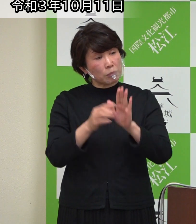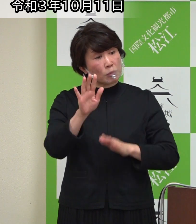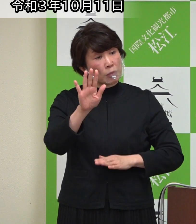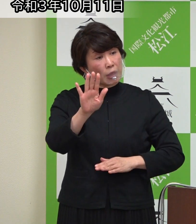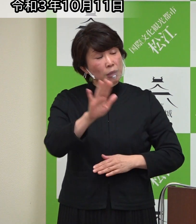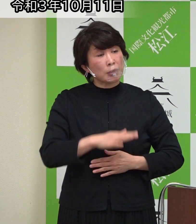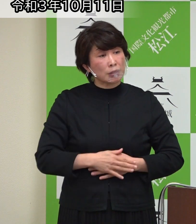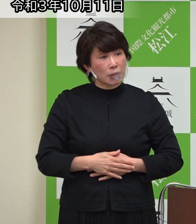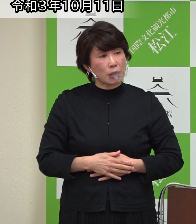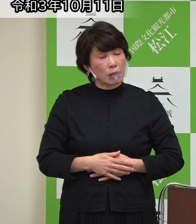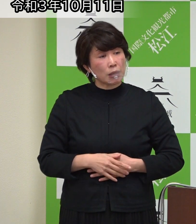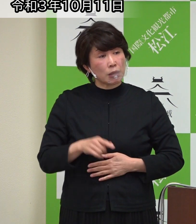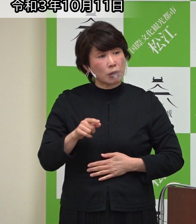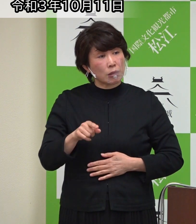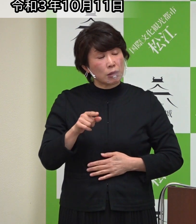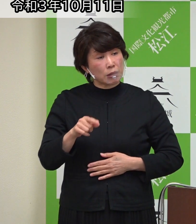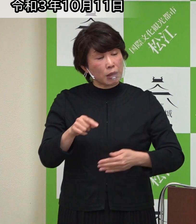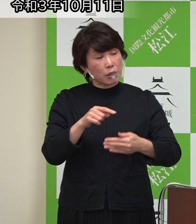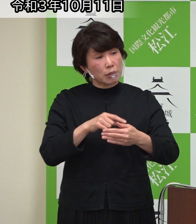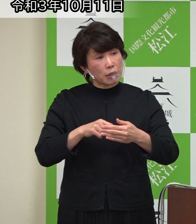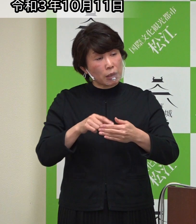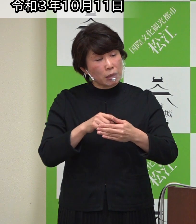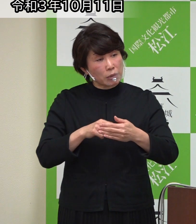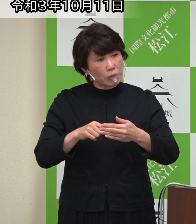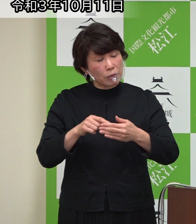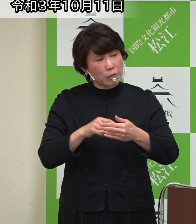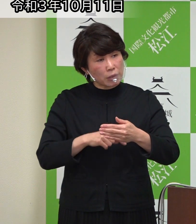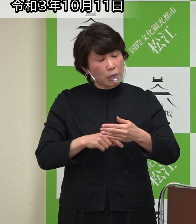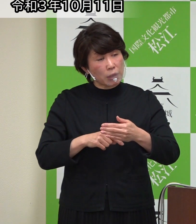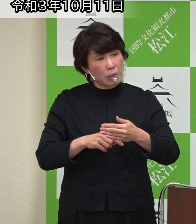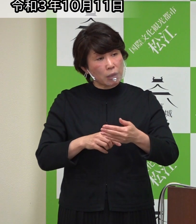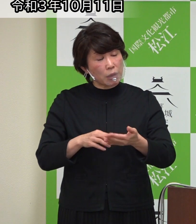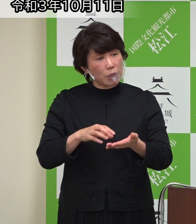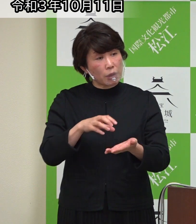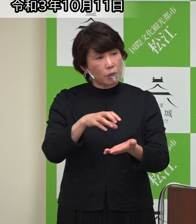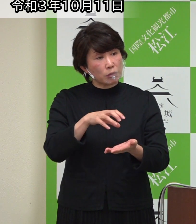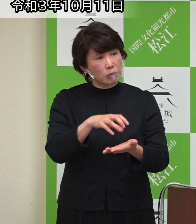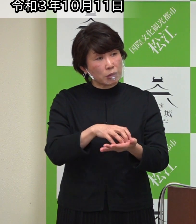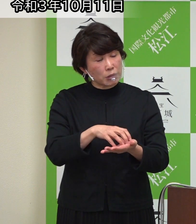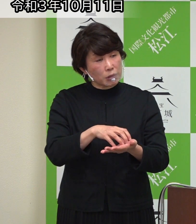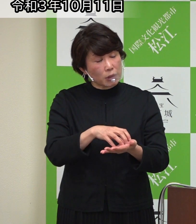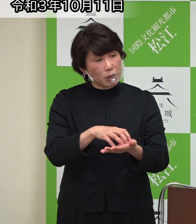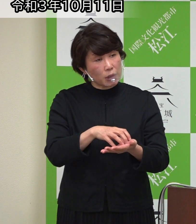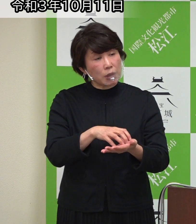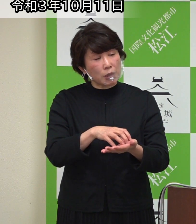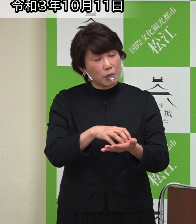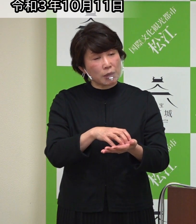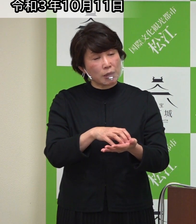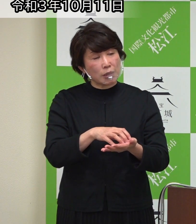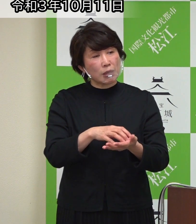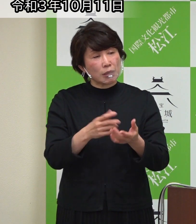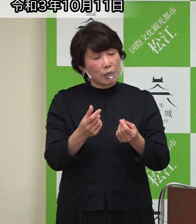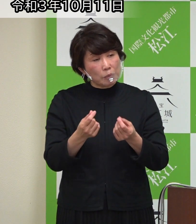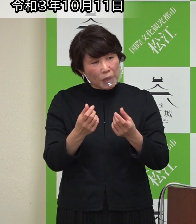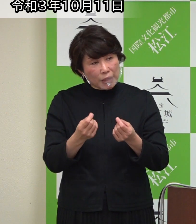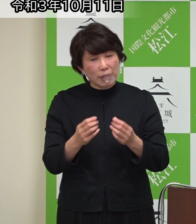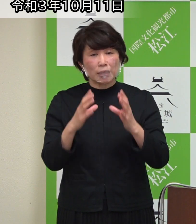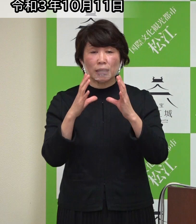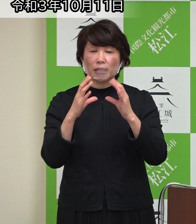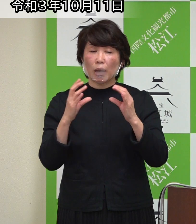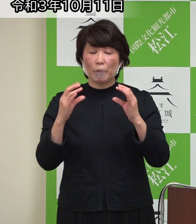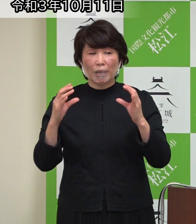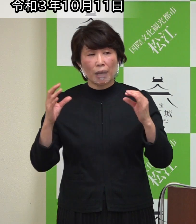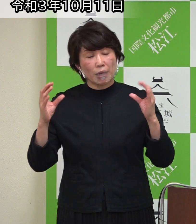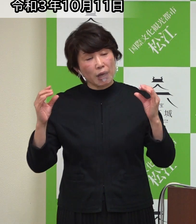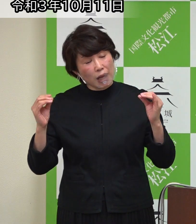う先ほども少し申し上げましたけれども、もう少しこう柔らかいことを楽しく発信しても、